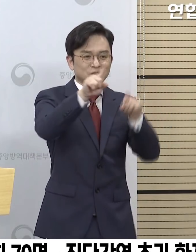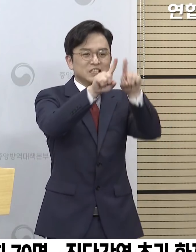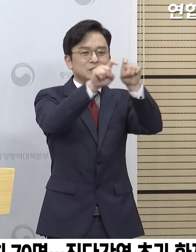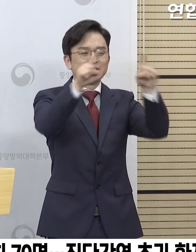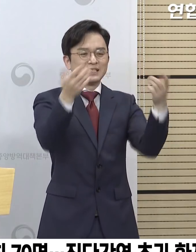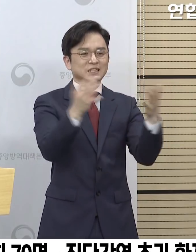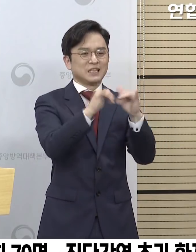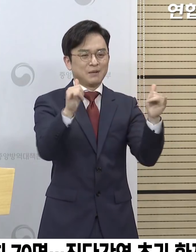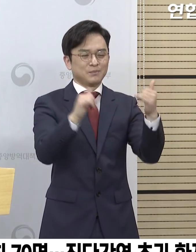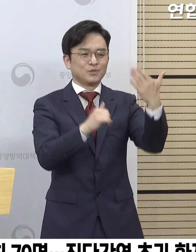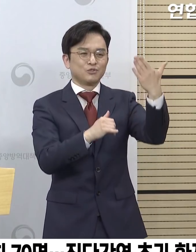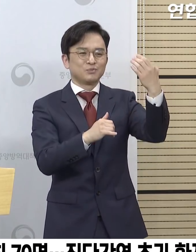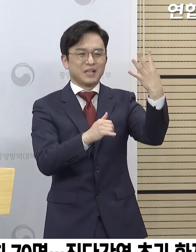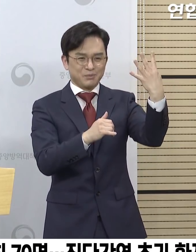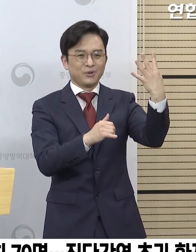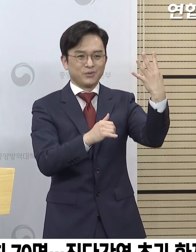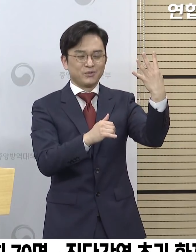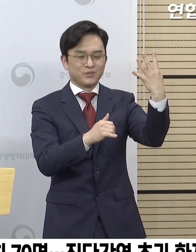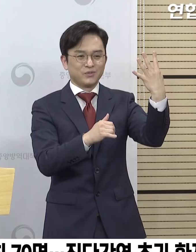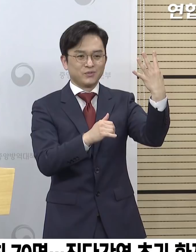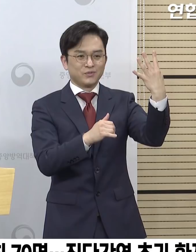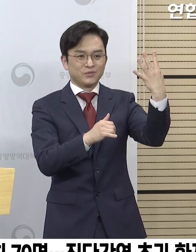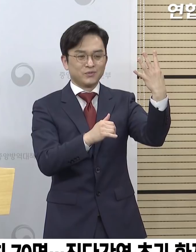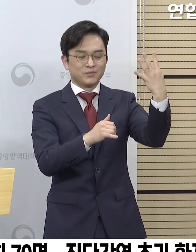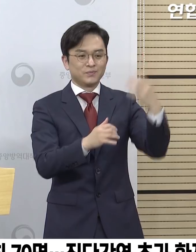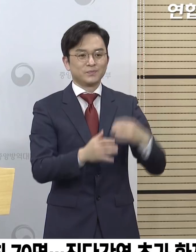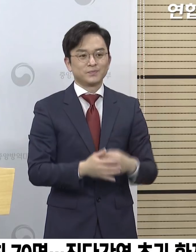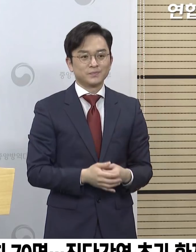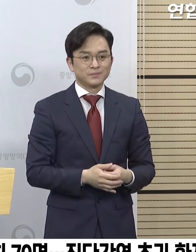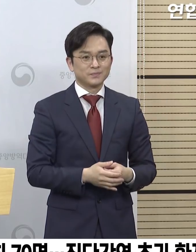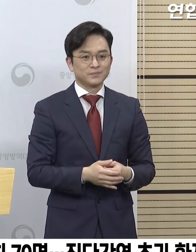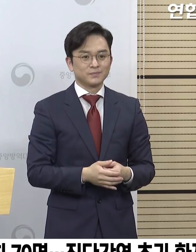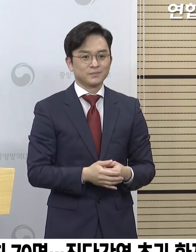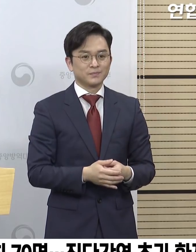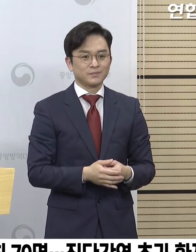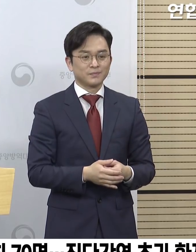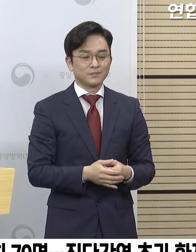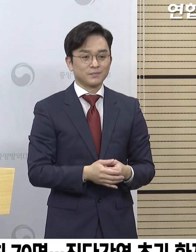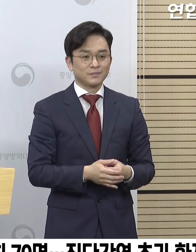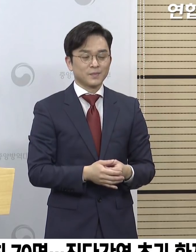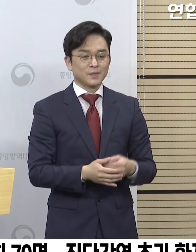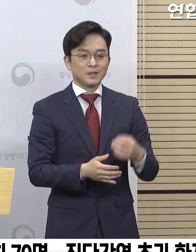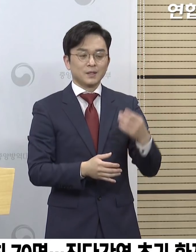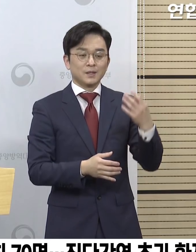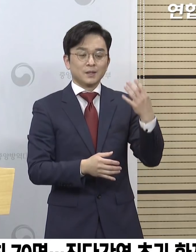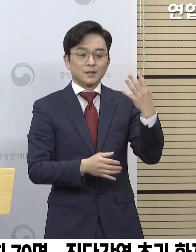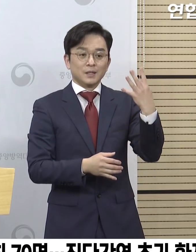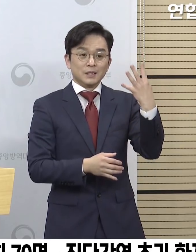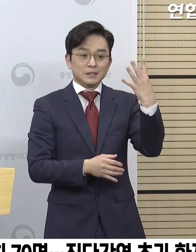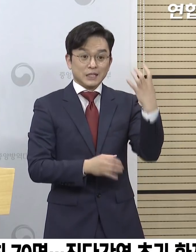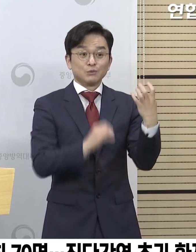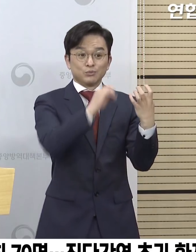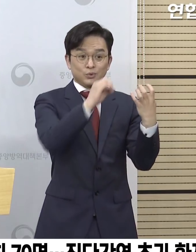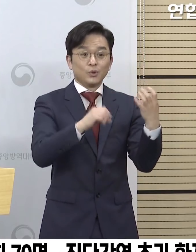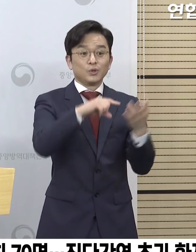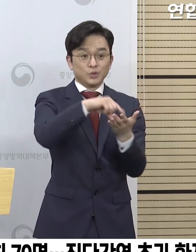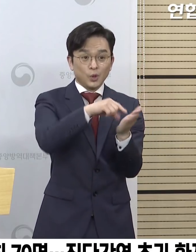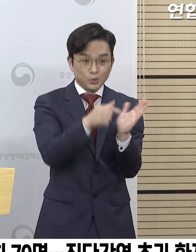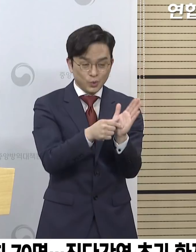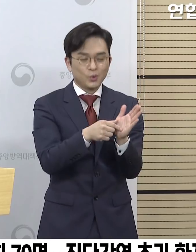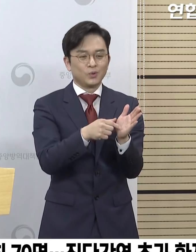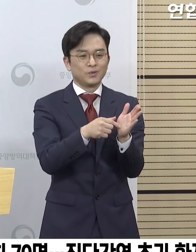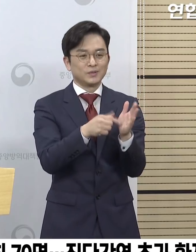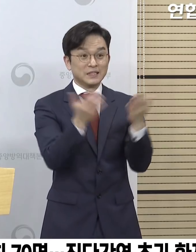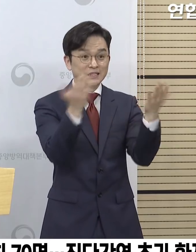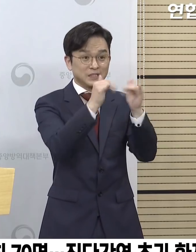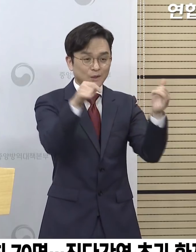돼서 전체 그 근무자 대비 양성률이 40% 정도의 발병률을 보이고 있는